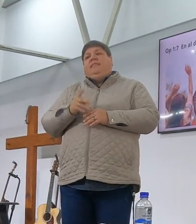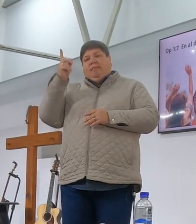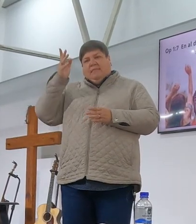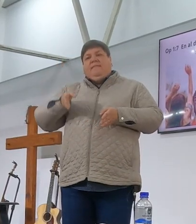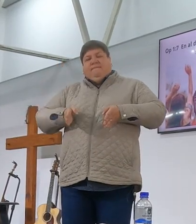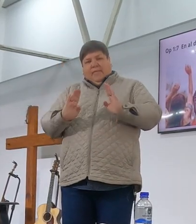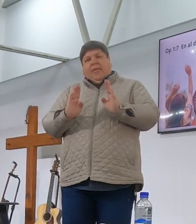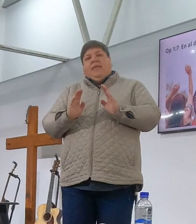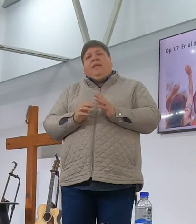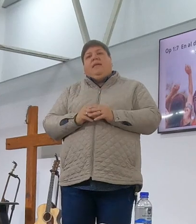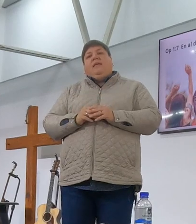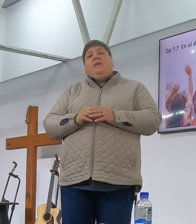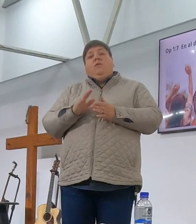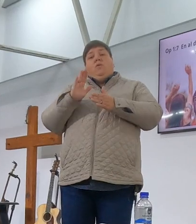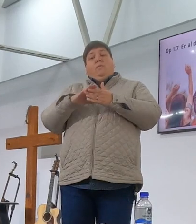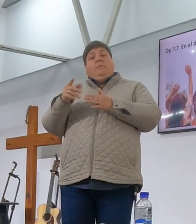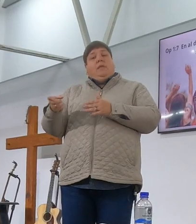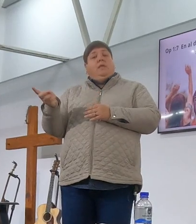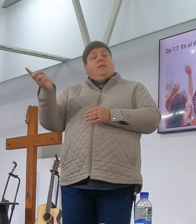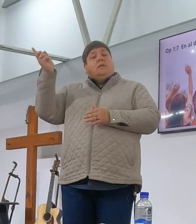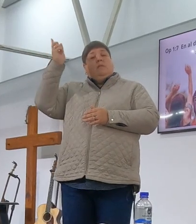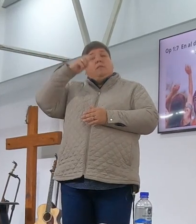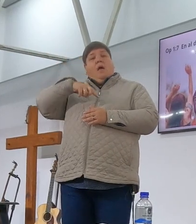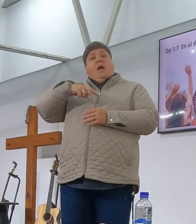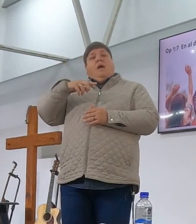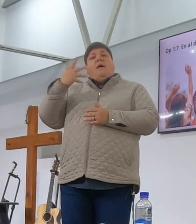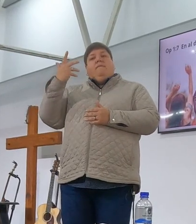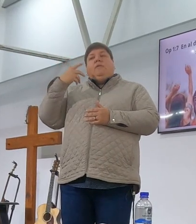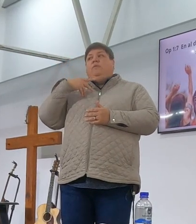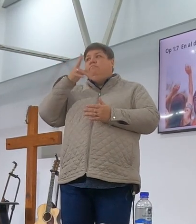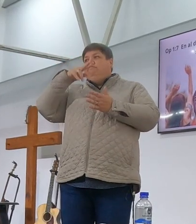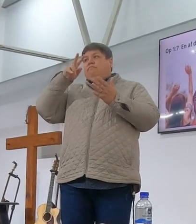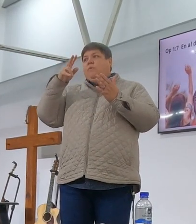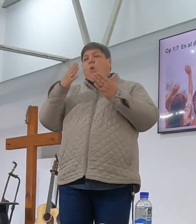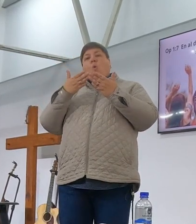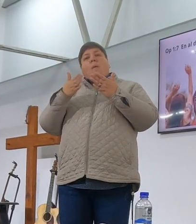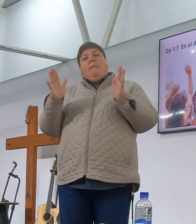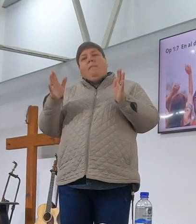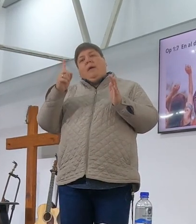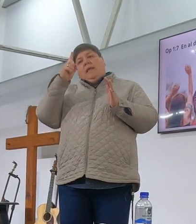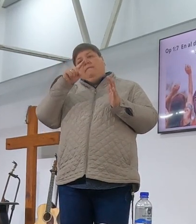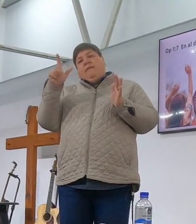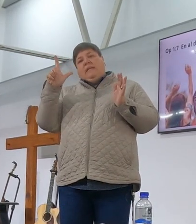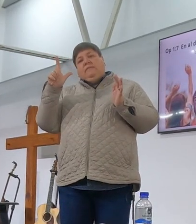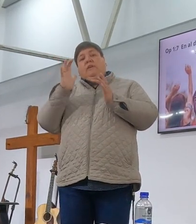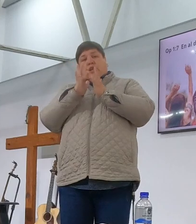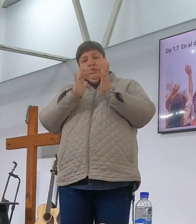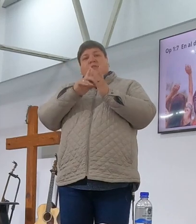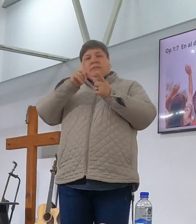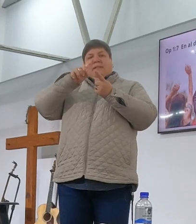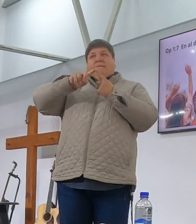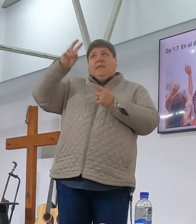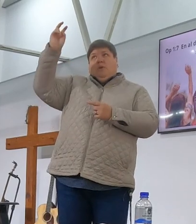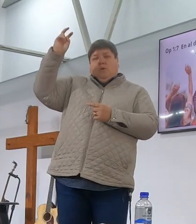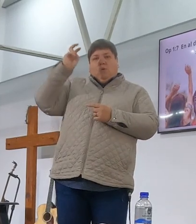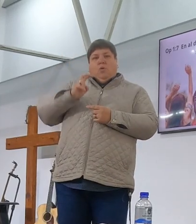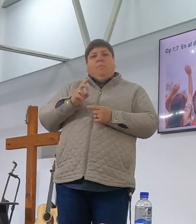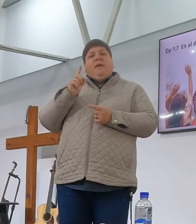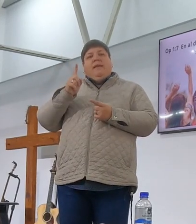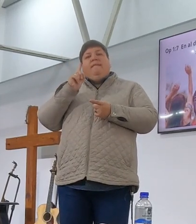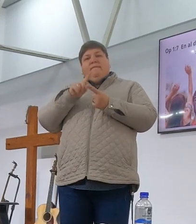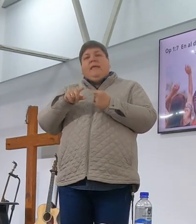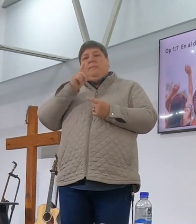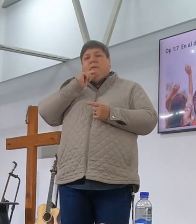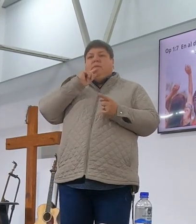En op die dag waarvan Openbaring 1 vers 7 praat, wanneer Jesus terugkom, en al die mense sal